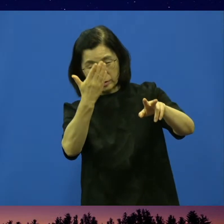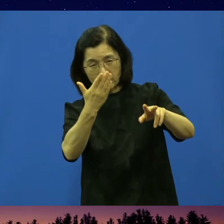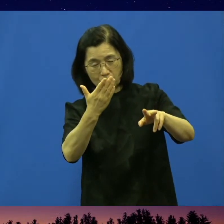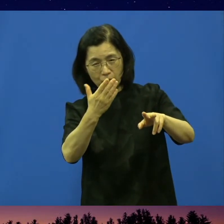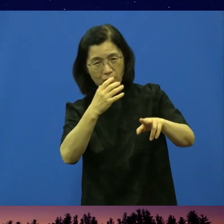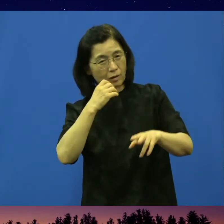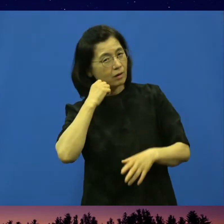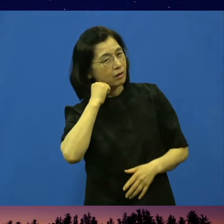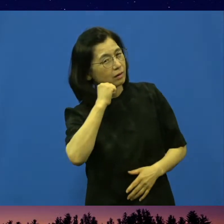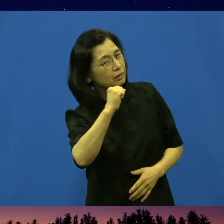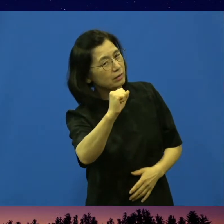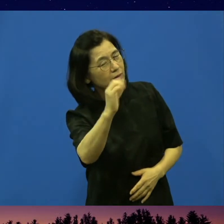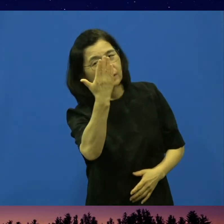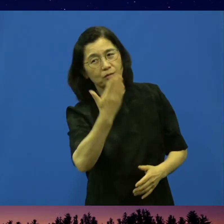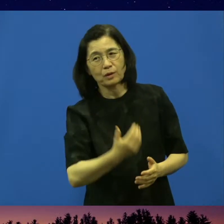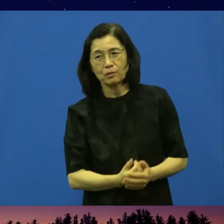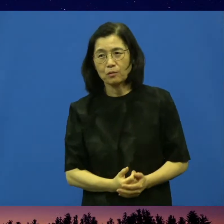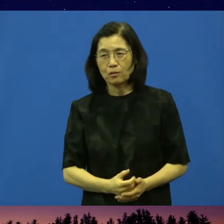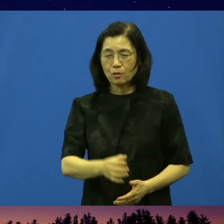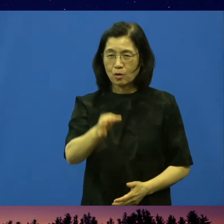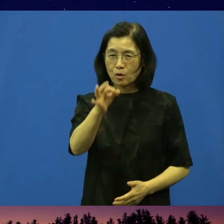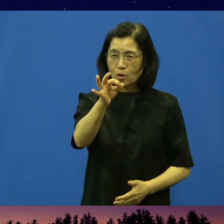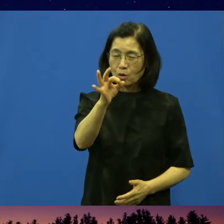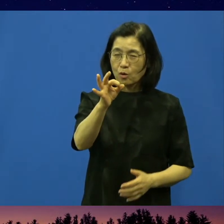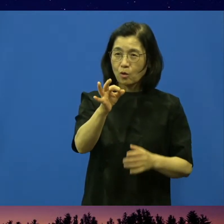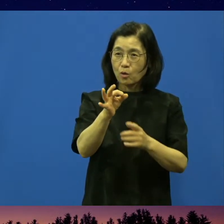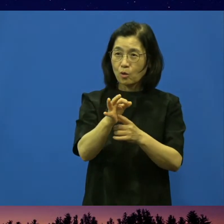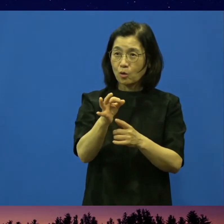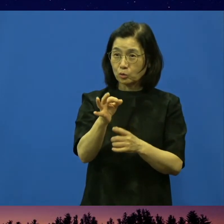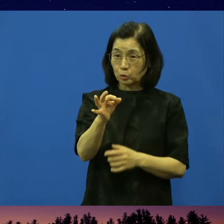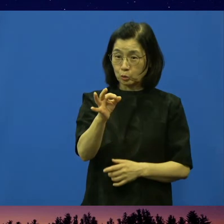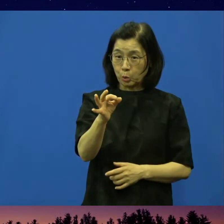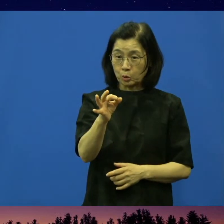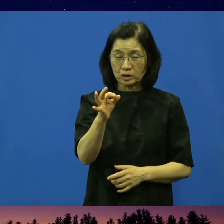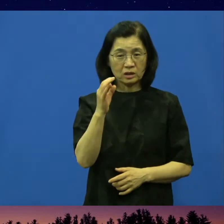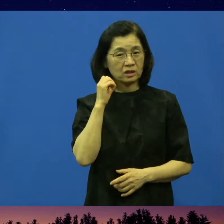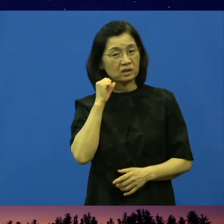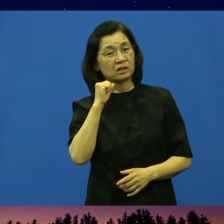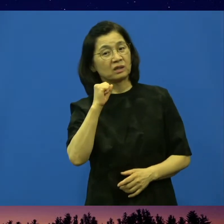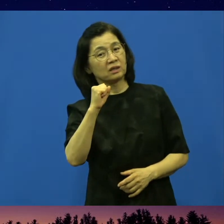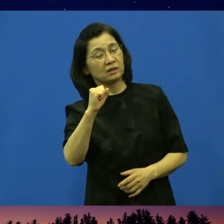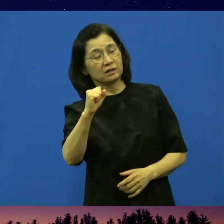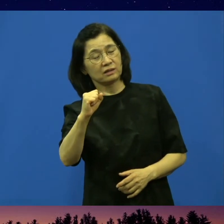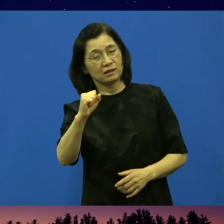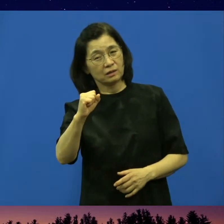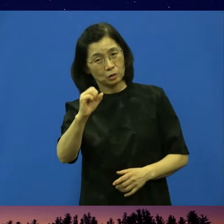보면 그 돈이 우리의 삶을 안정감을 줄 것 같아 보이게 하고